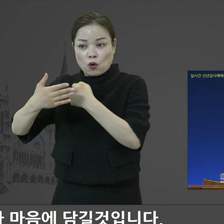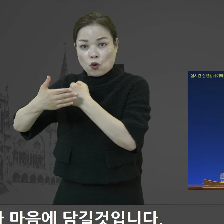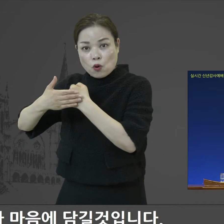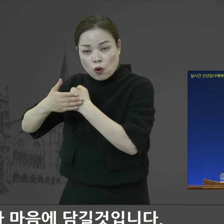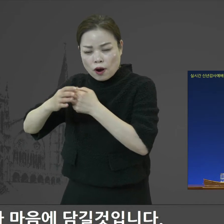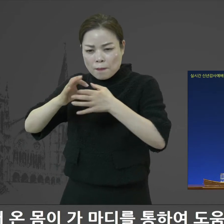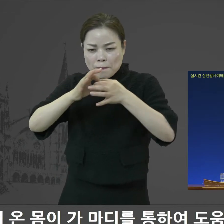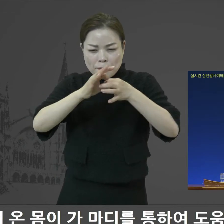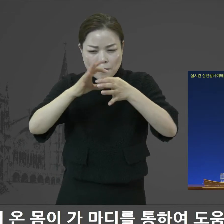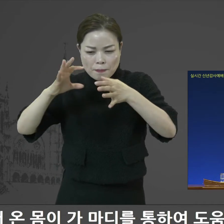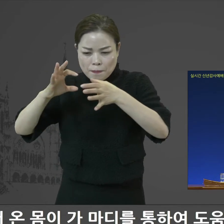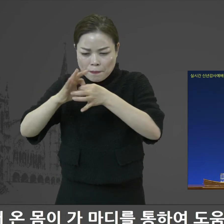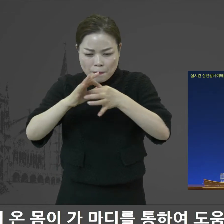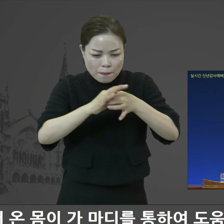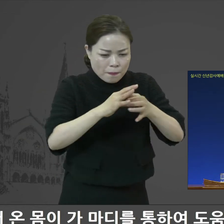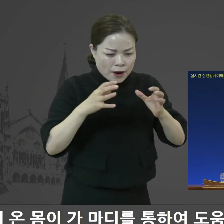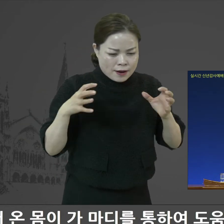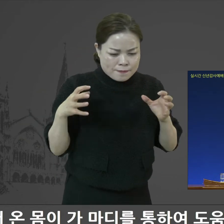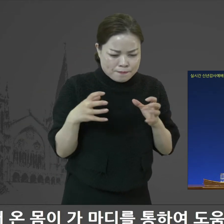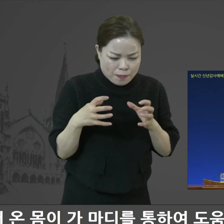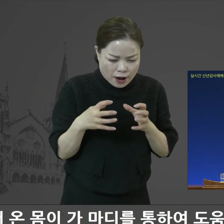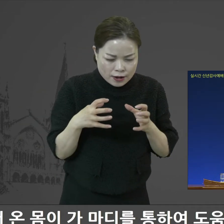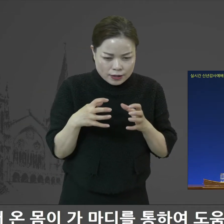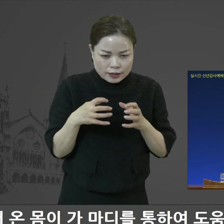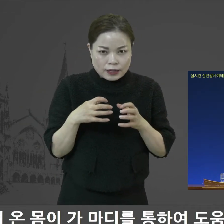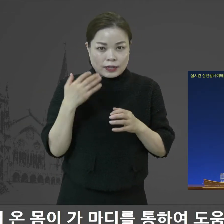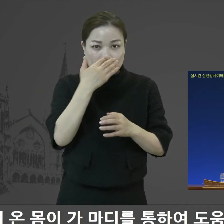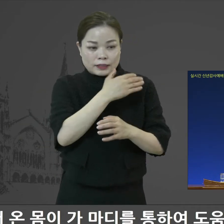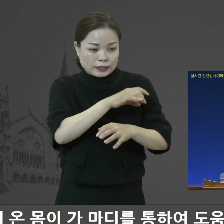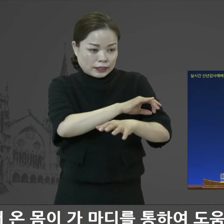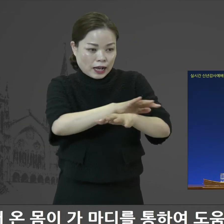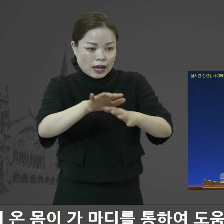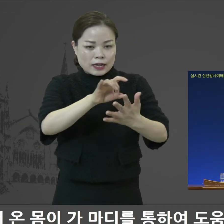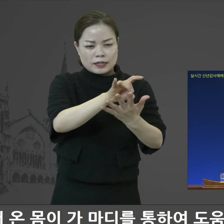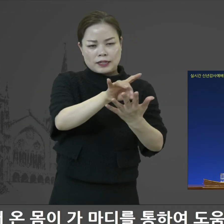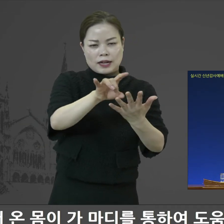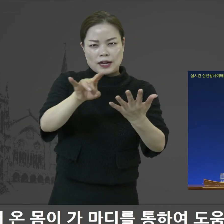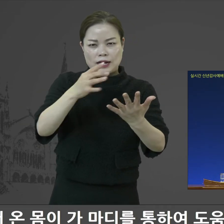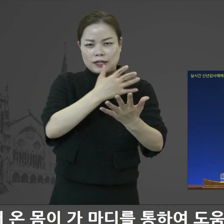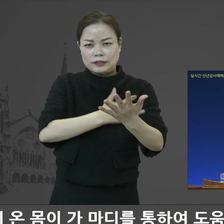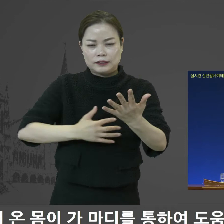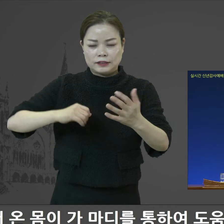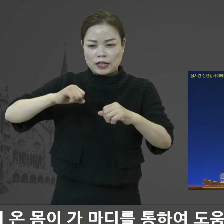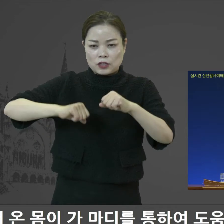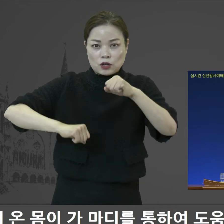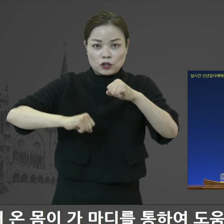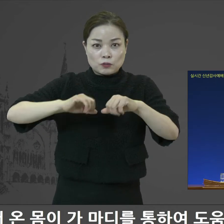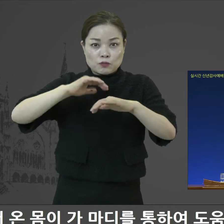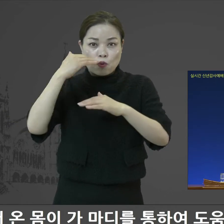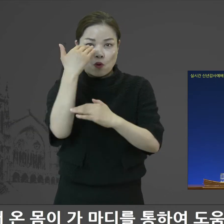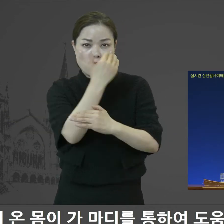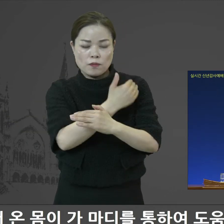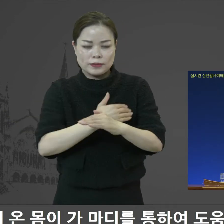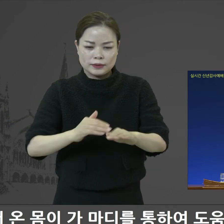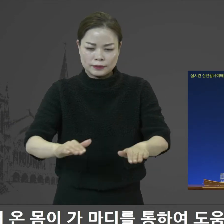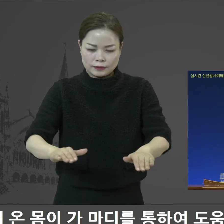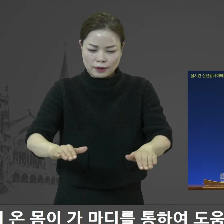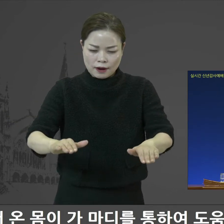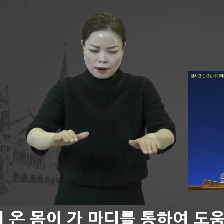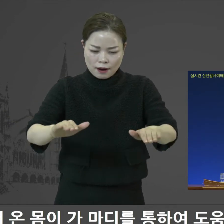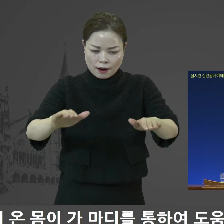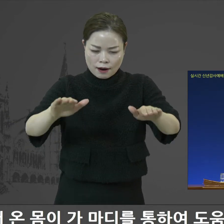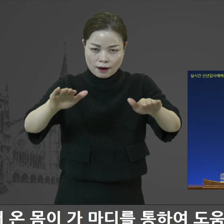받음으로 연결되고 결합되어 각 지체의 분량대로 역사하여 그 몸을 자라게